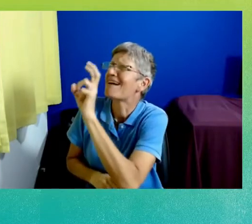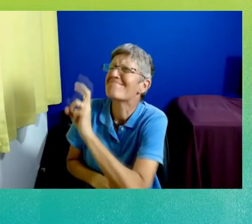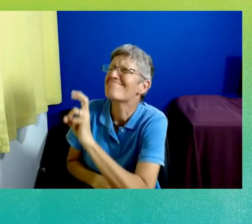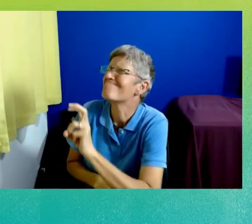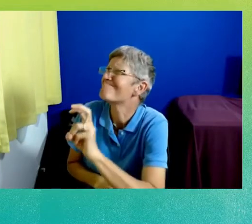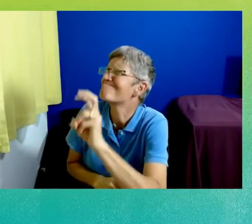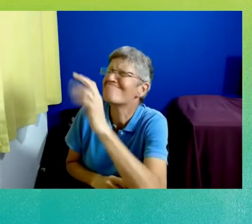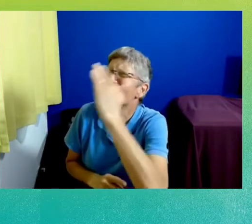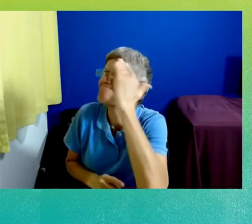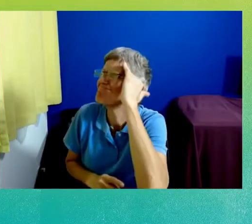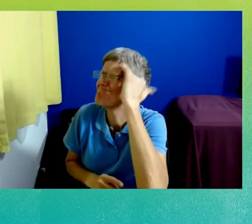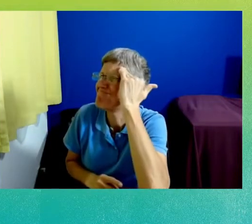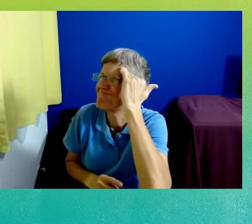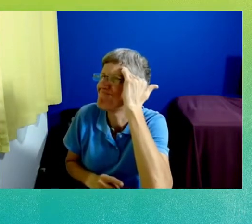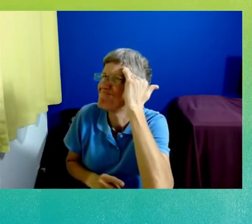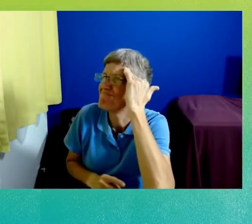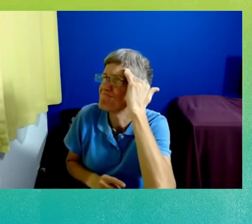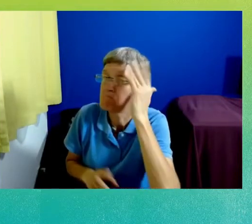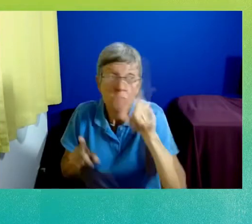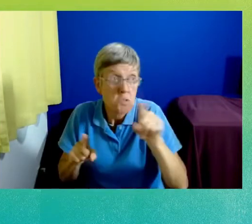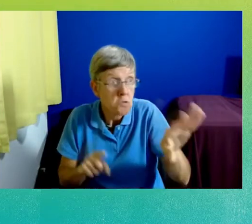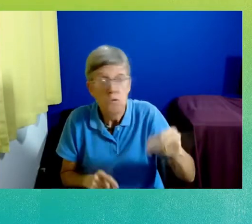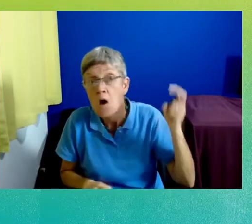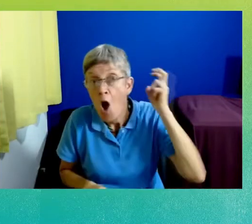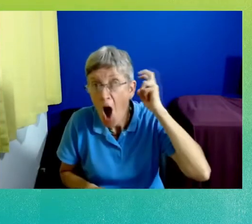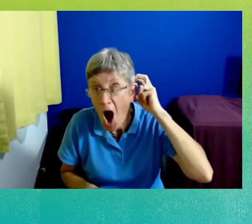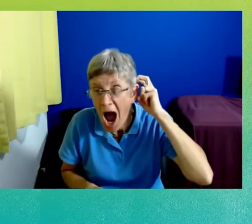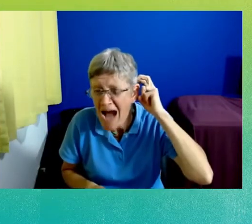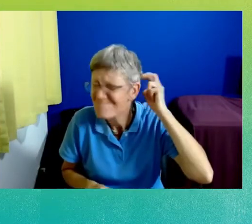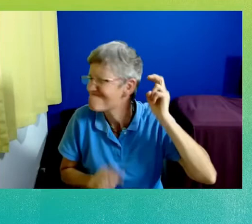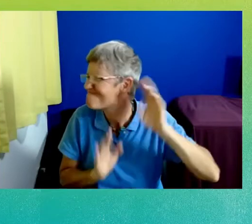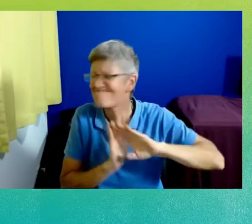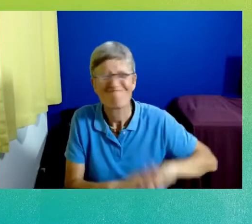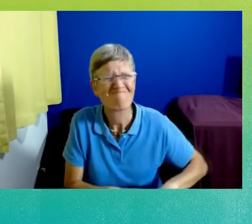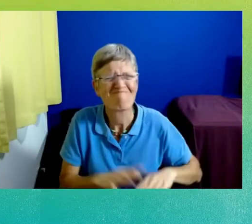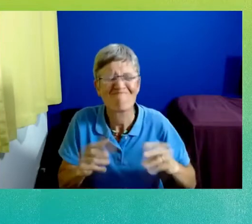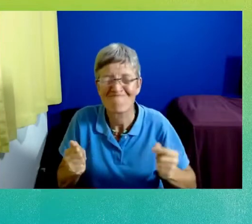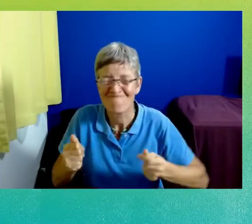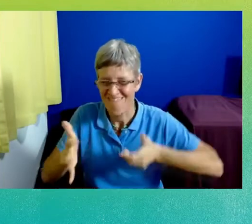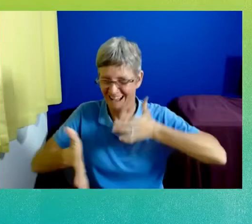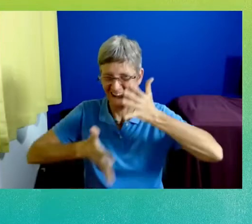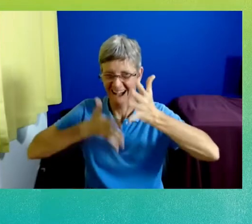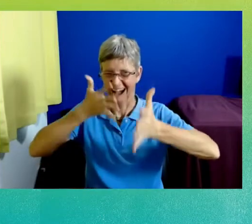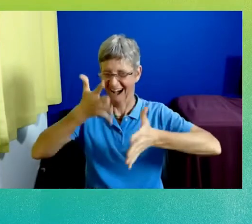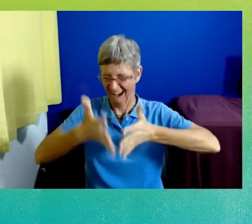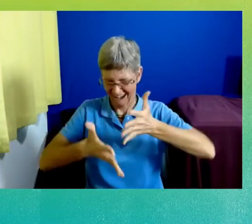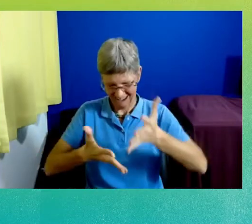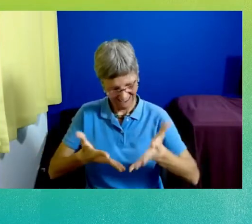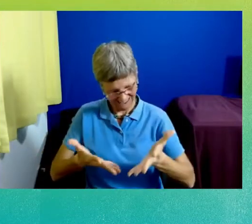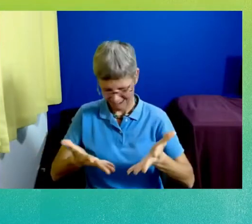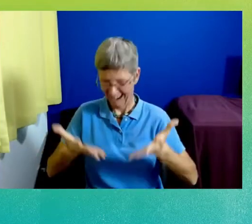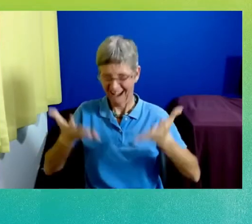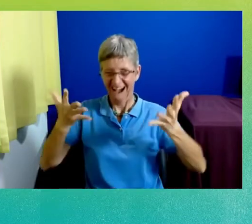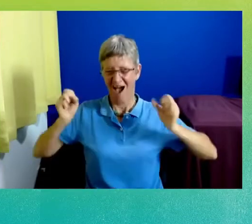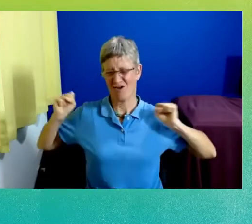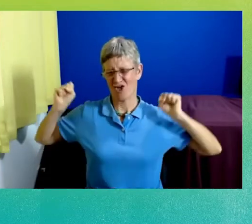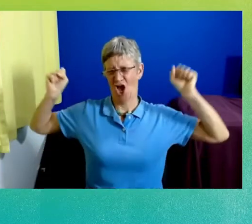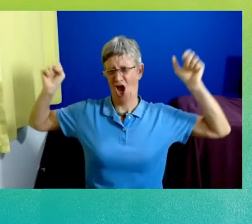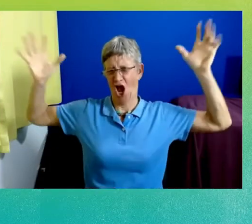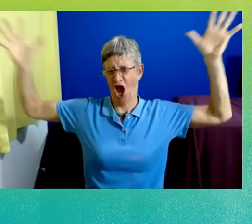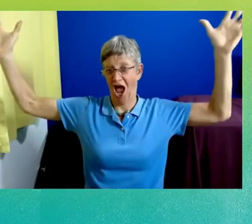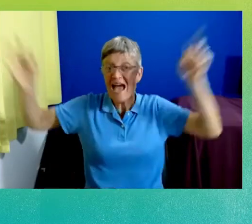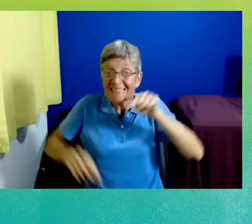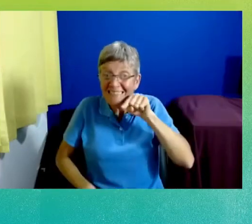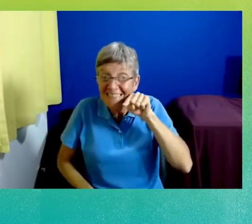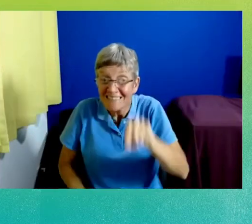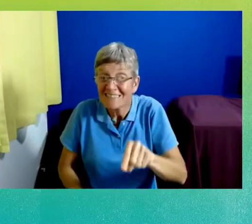opressão, o sofrimento do patinho que não consegue falar e não entende. Do implante coclear. E tudo isso está